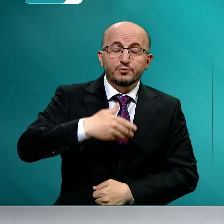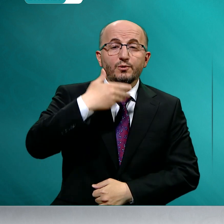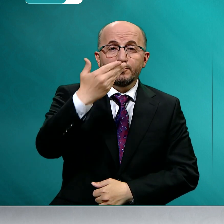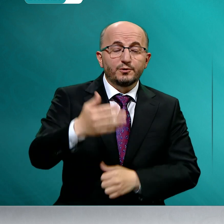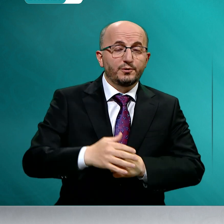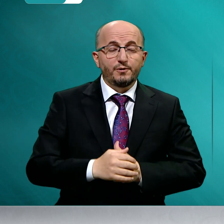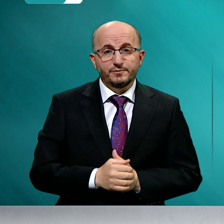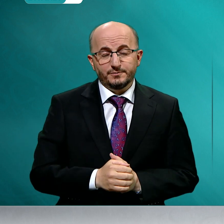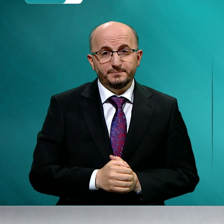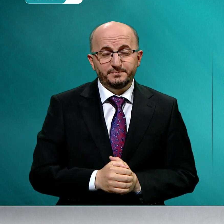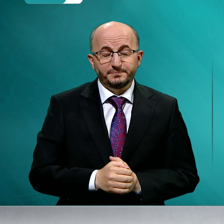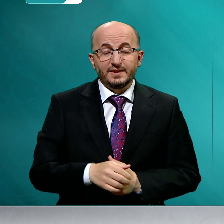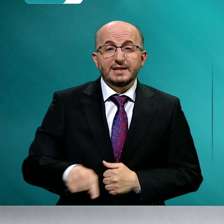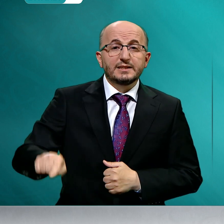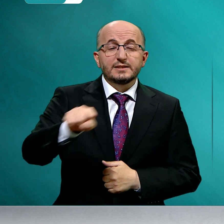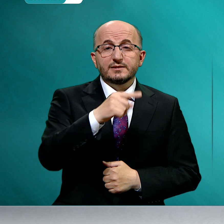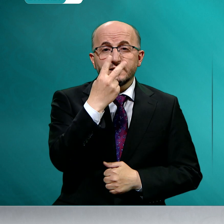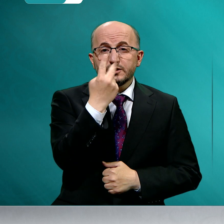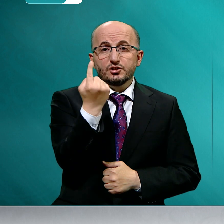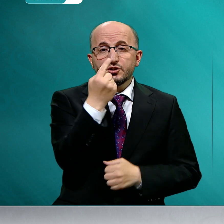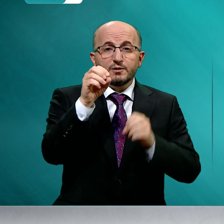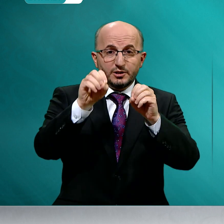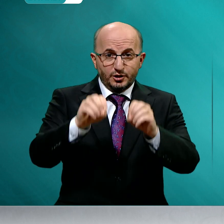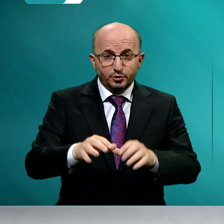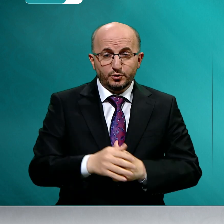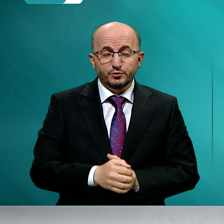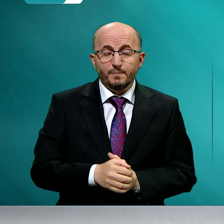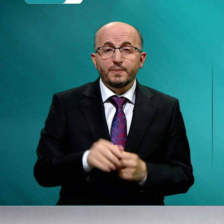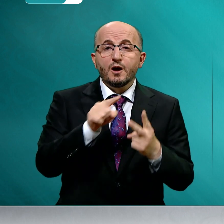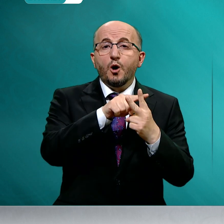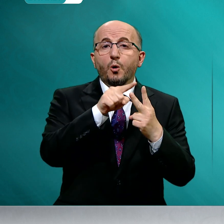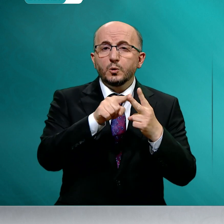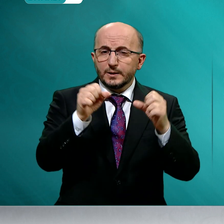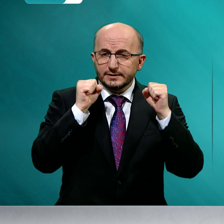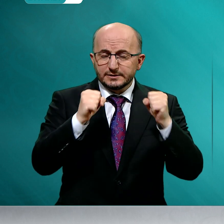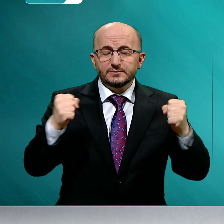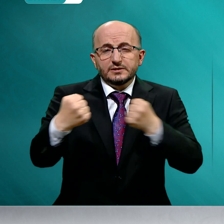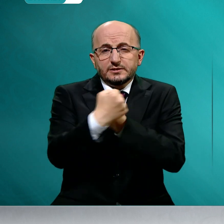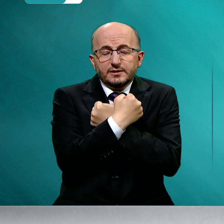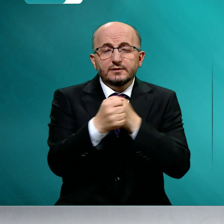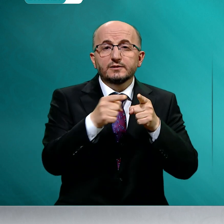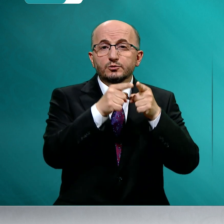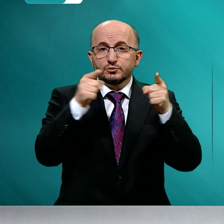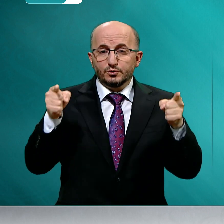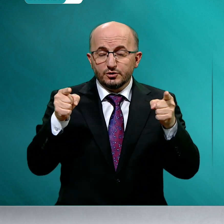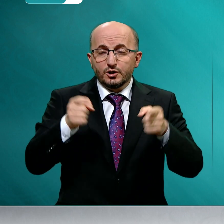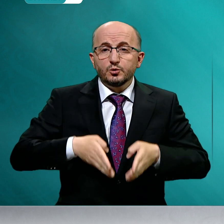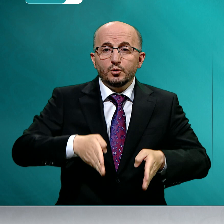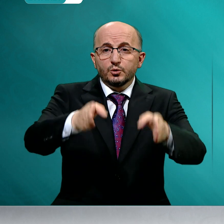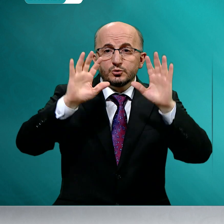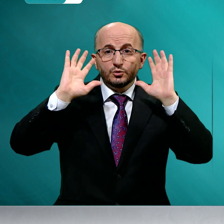buyuruyor. Size iki şey bırakıyorum. Onlara sımsıkı sarıldığınız sürece